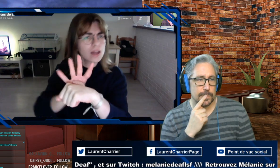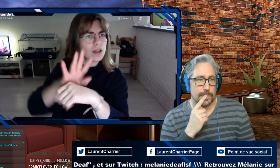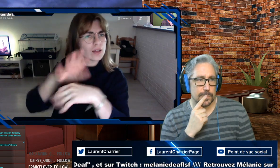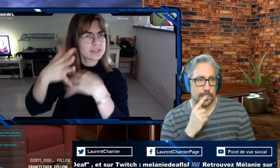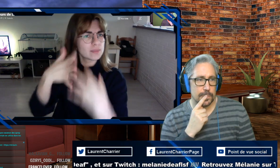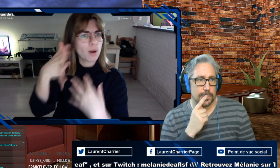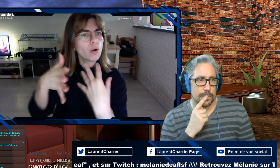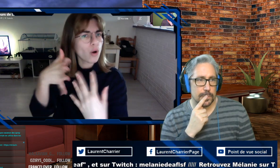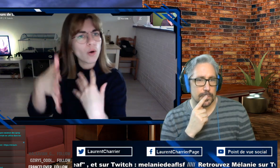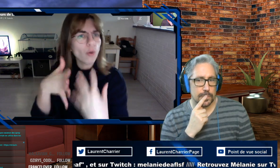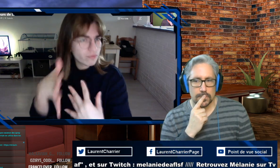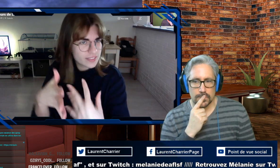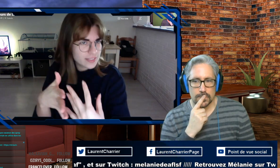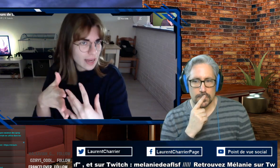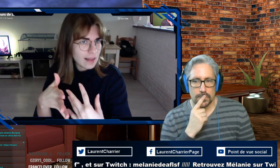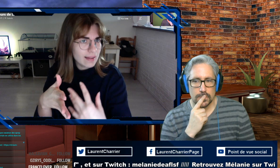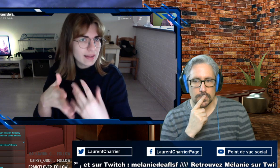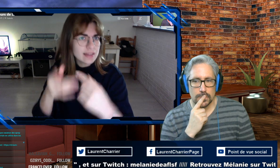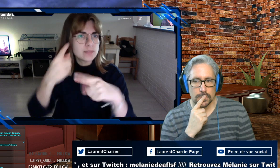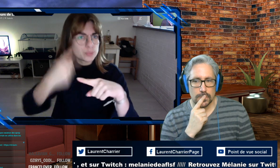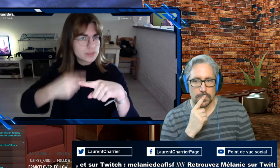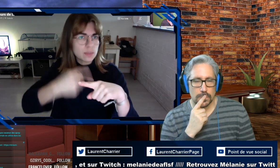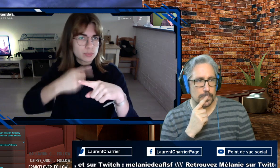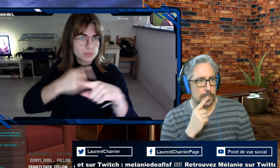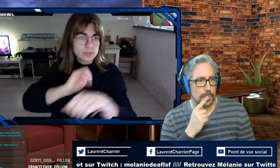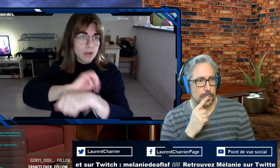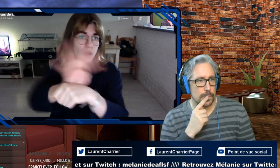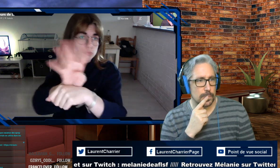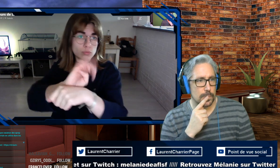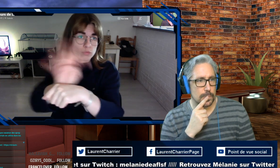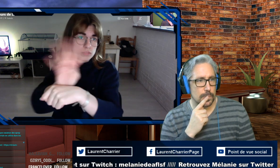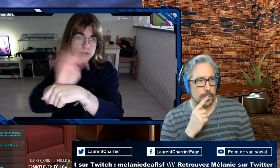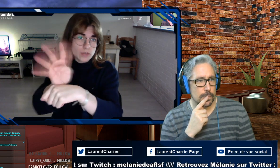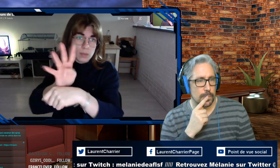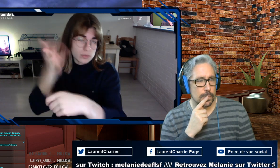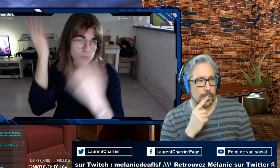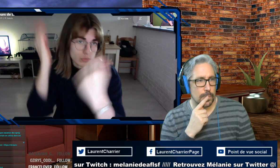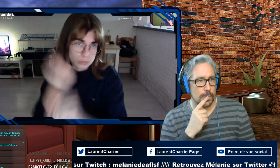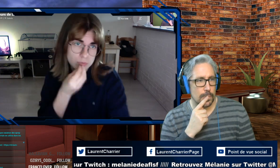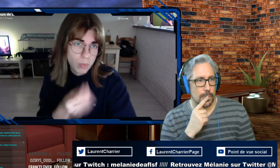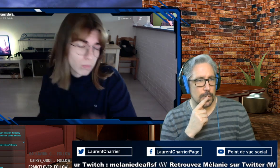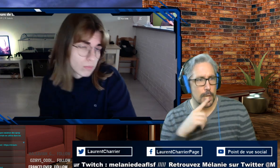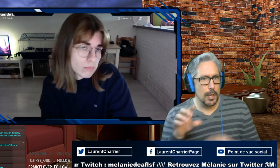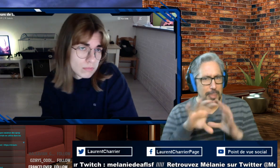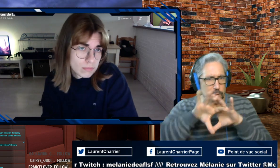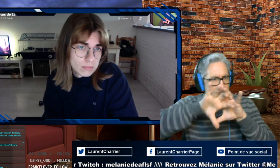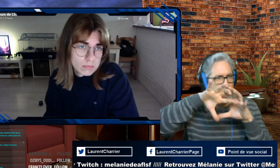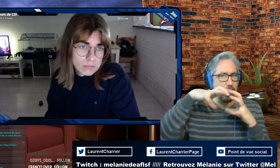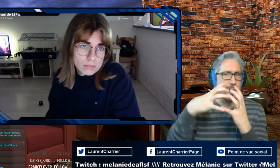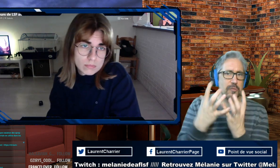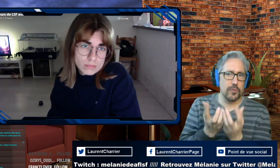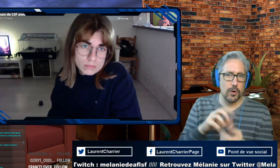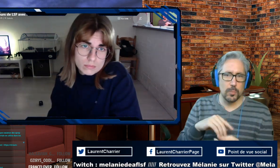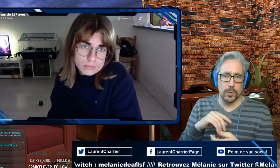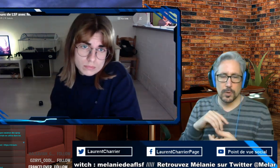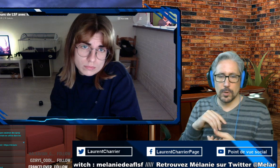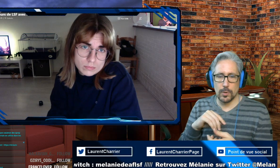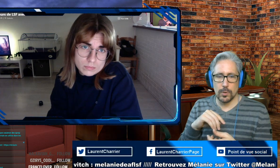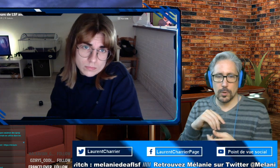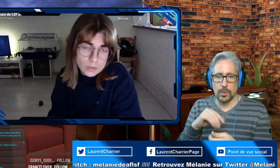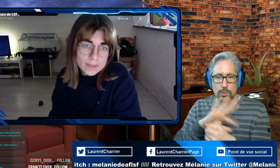Covid. C'était pas encore officiel. Et petit à petit, tout le monde fait ça maintenant. Mais par exemple, la